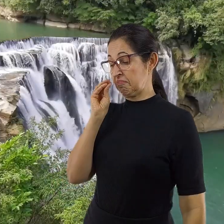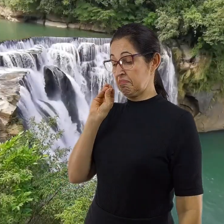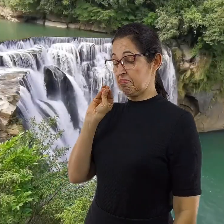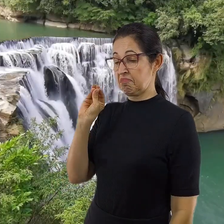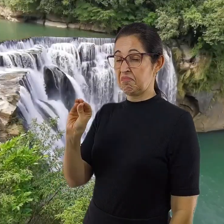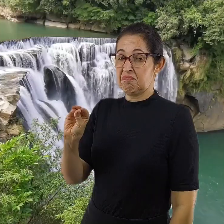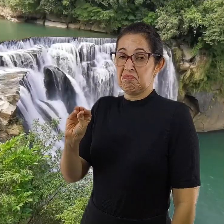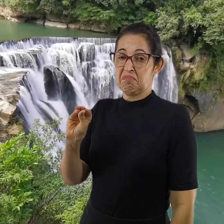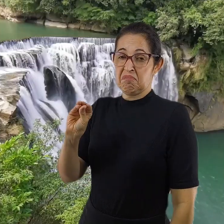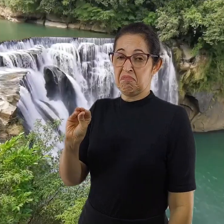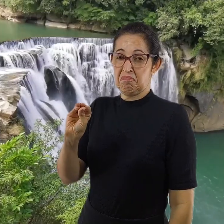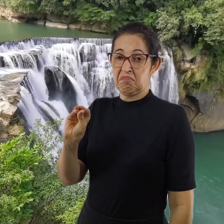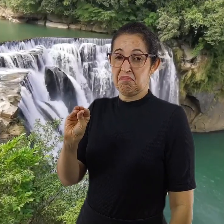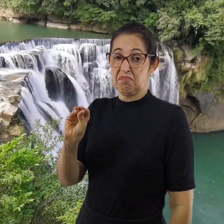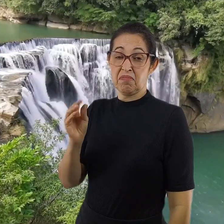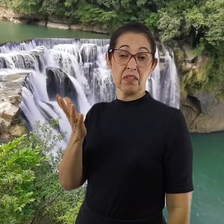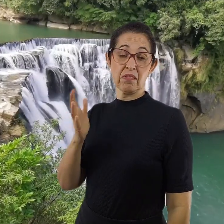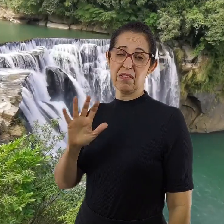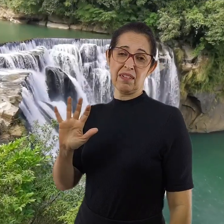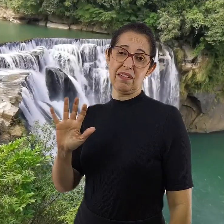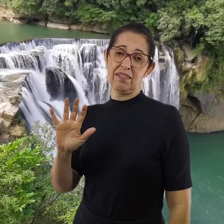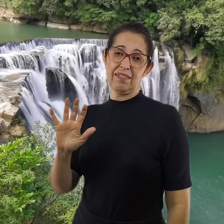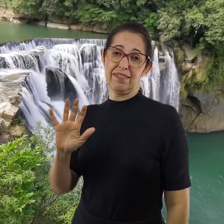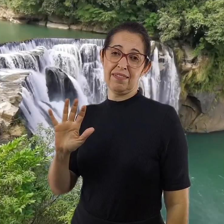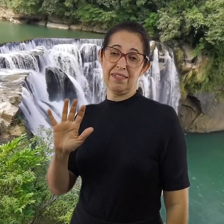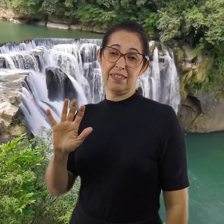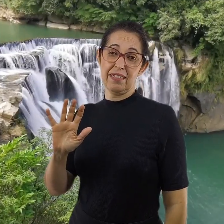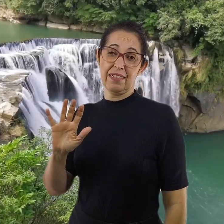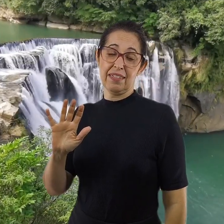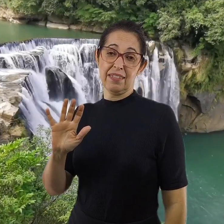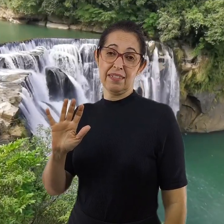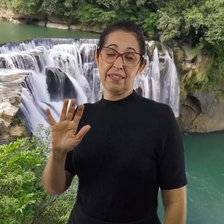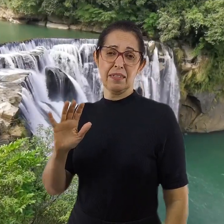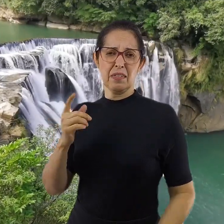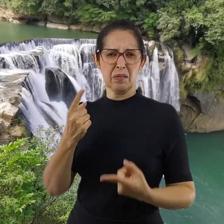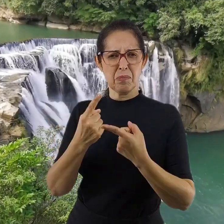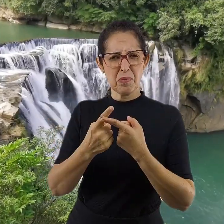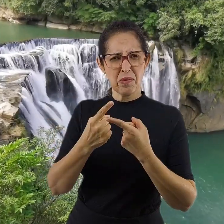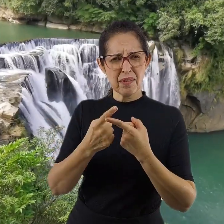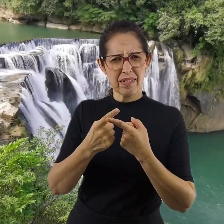que a salvação, a bênção da salvação, é uma história